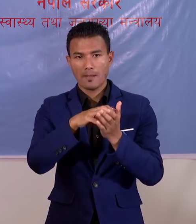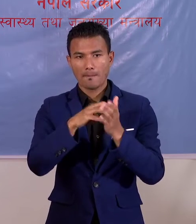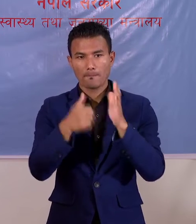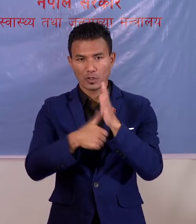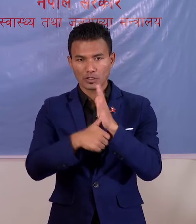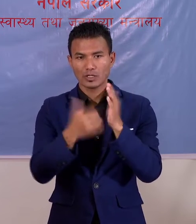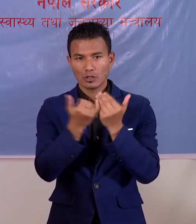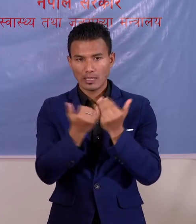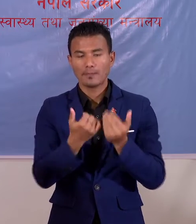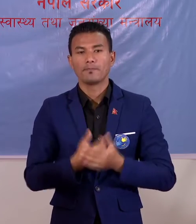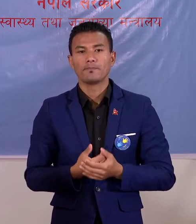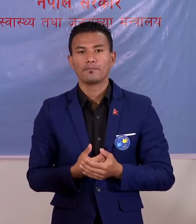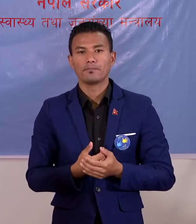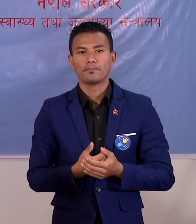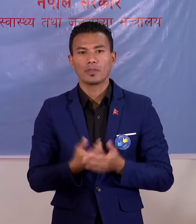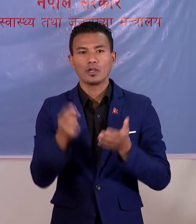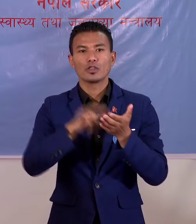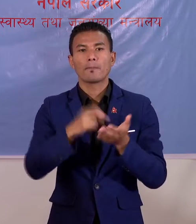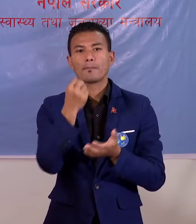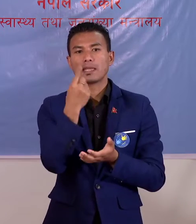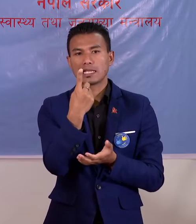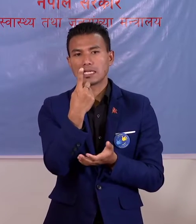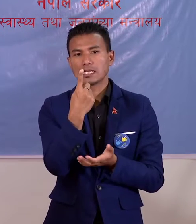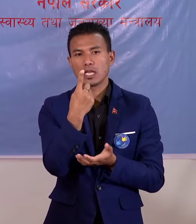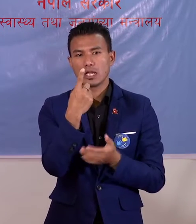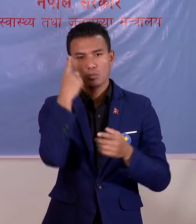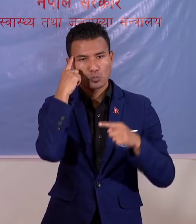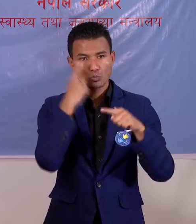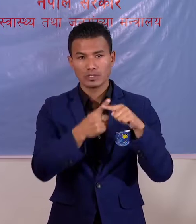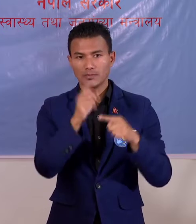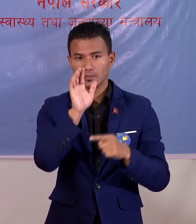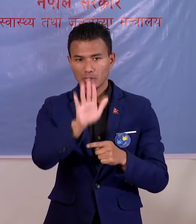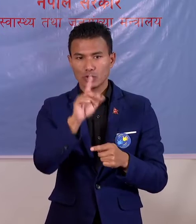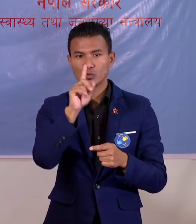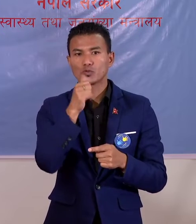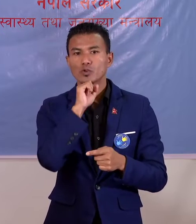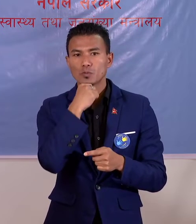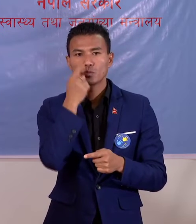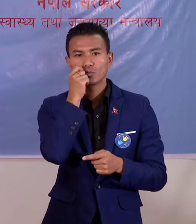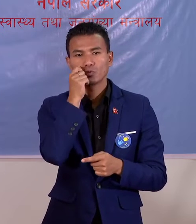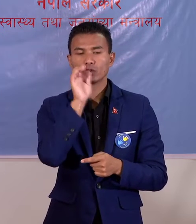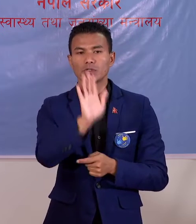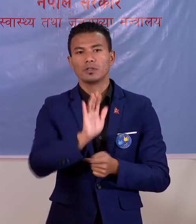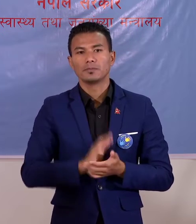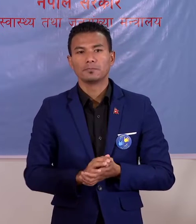प्रयोगशालामा परीक्षण गर्दा थप एकजनामा पोजिटिभ देखिएको छ। उहाँ 16 वर्षीय पुरुष